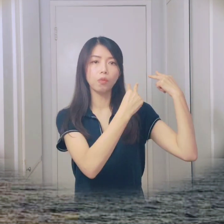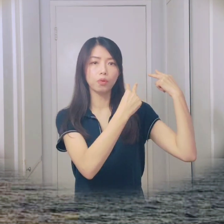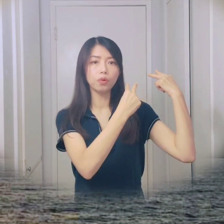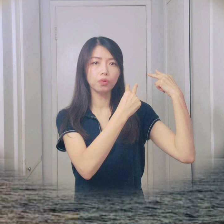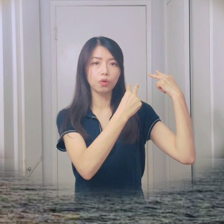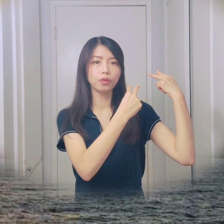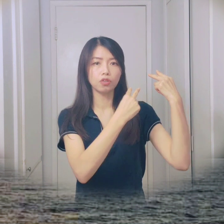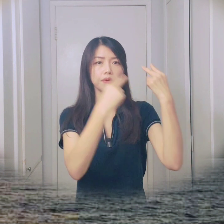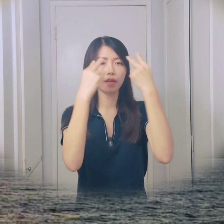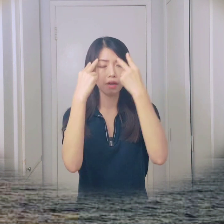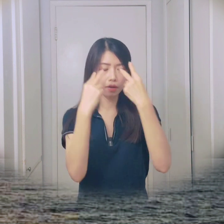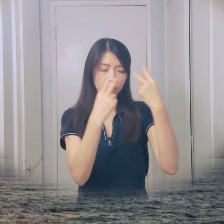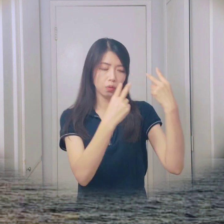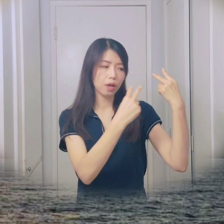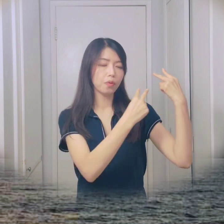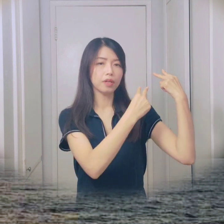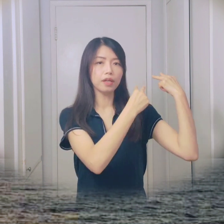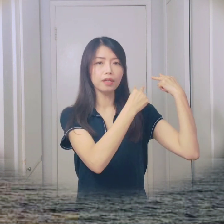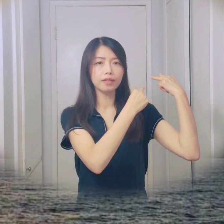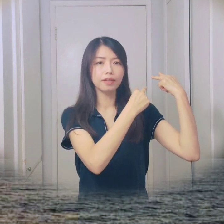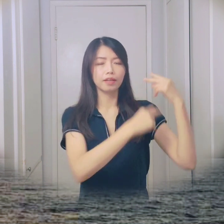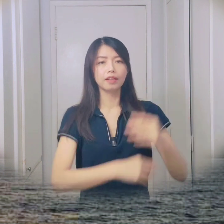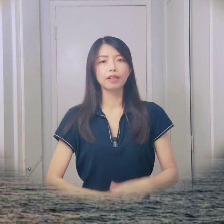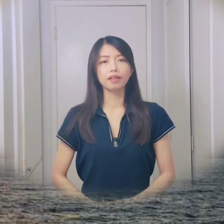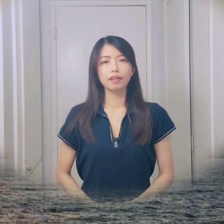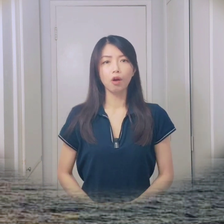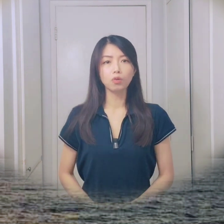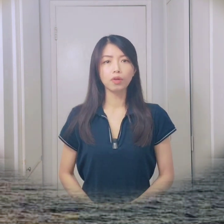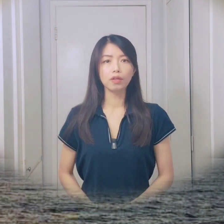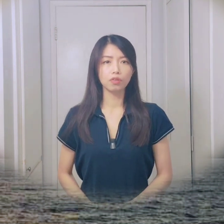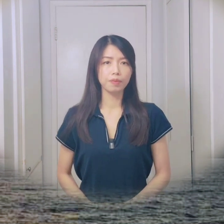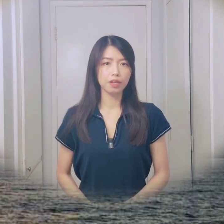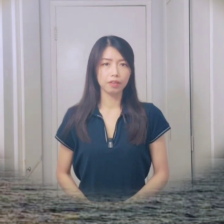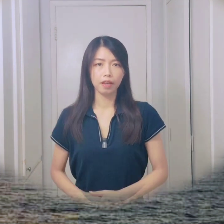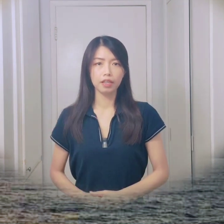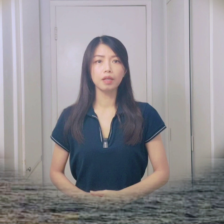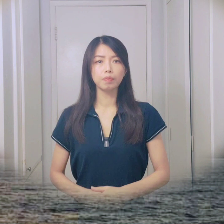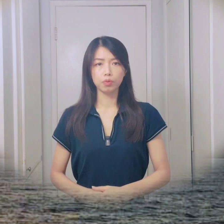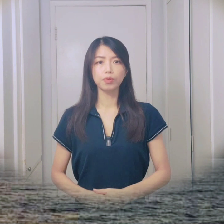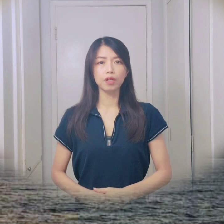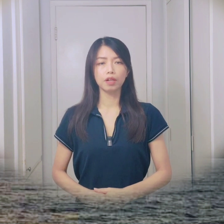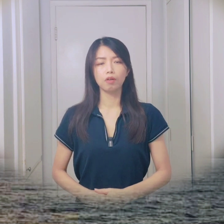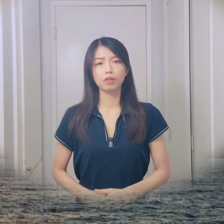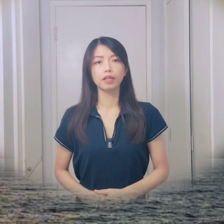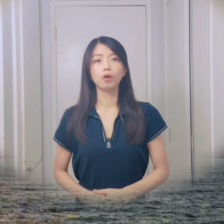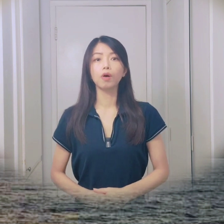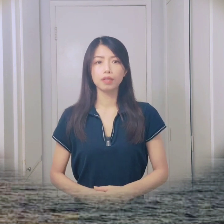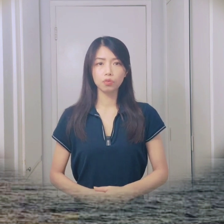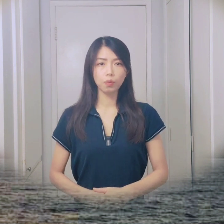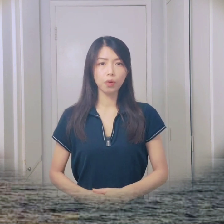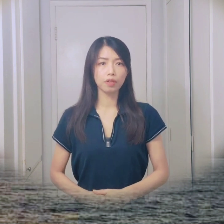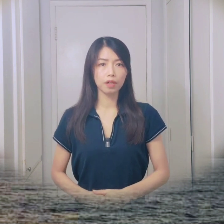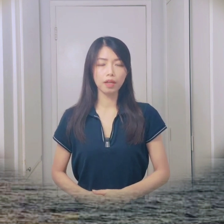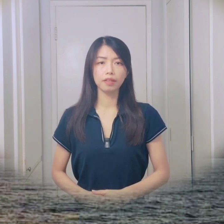어깨 너머로 뒤로 보내주시면 돼요. 돌아보니 결국엔 주님이셨네. 이 부분을 제가 여러